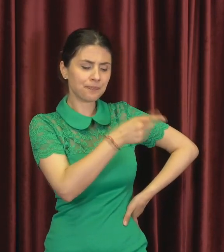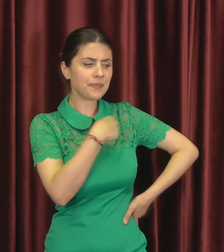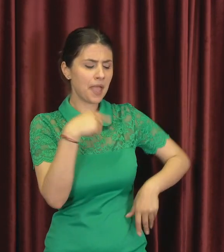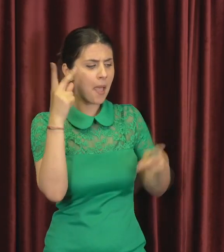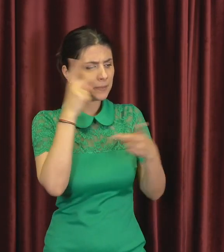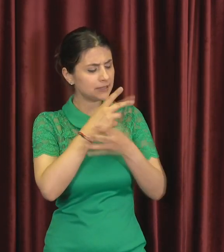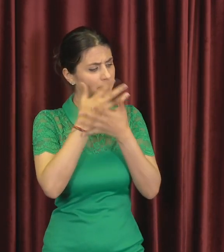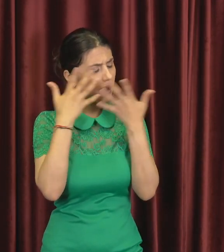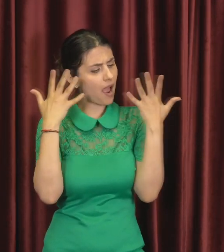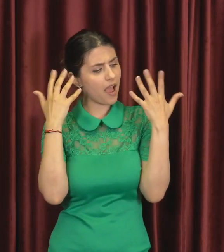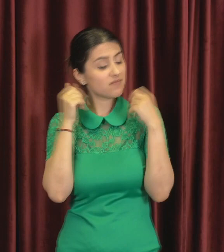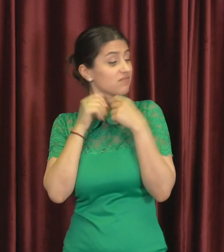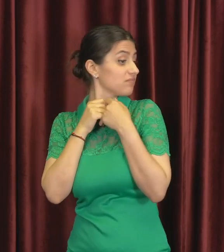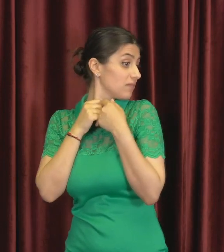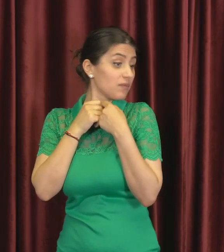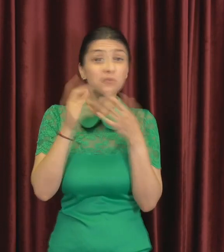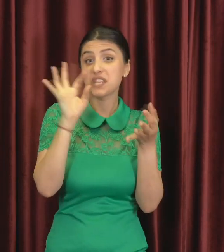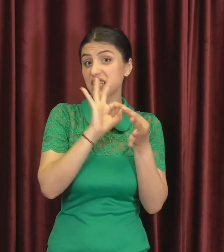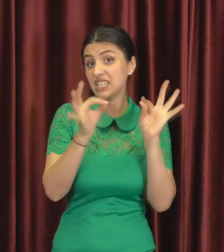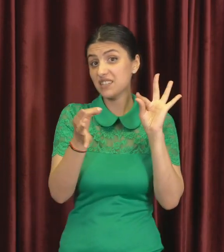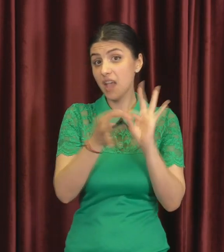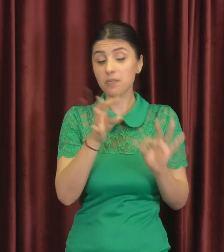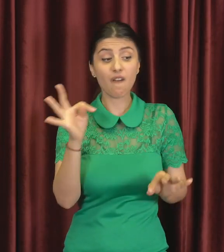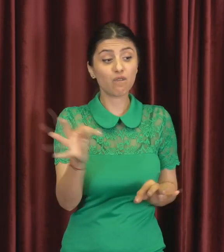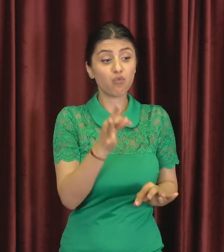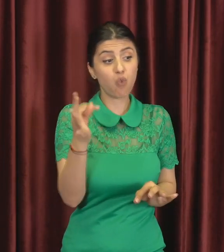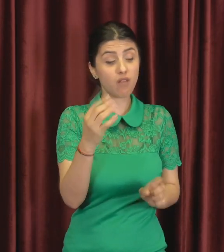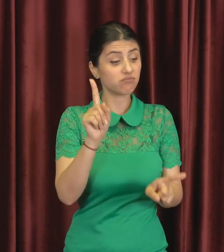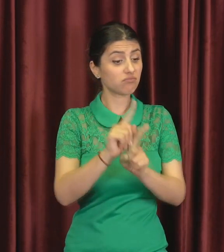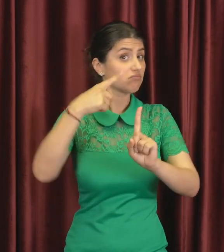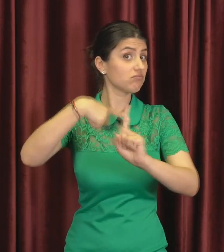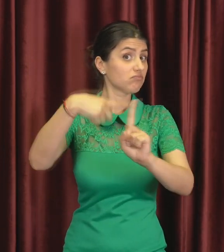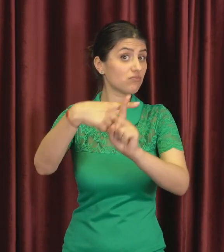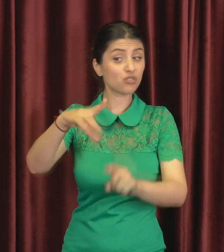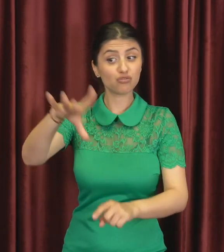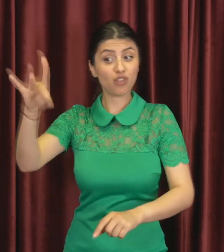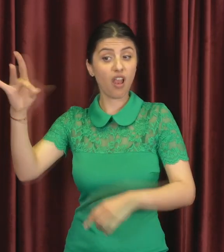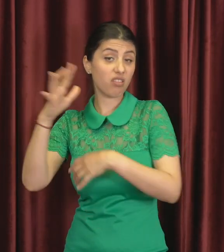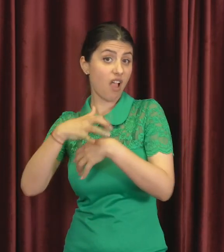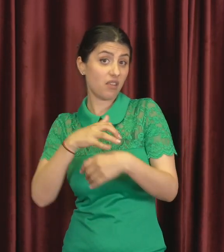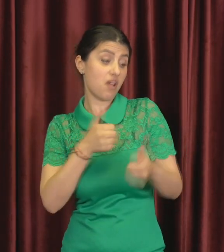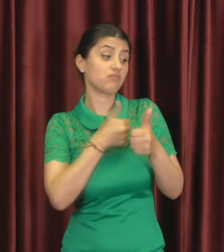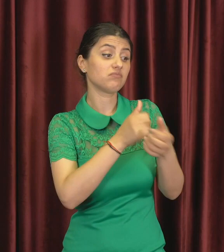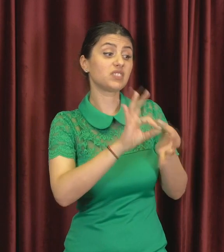Înțeleg. Înseamnă că ești foarte apreciată de celelalte animale. Buhu?